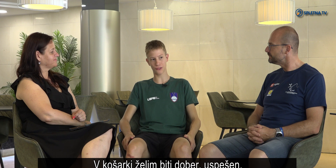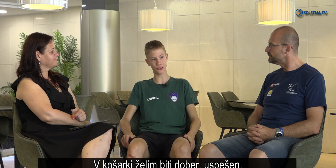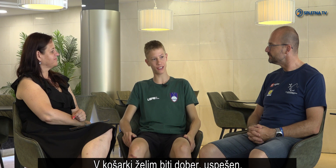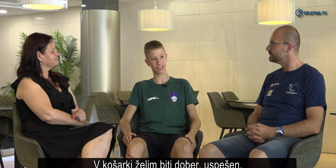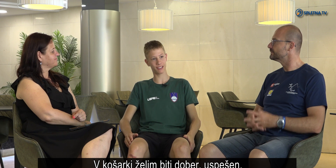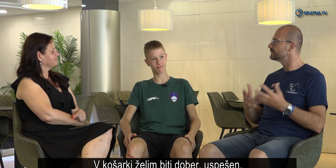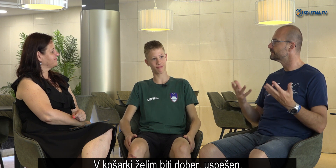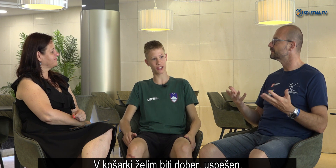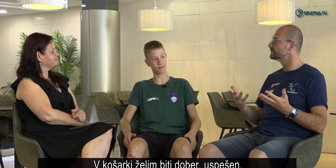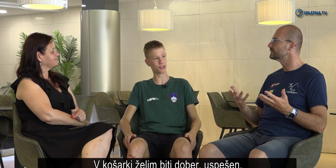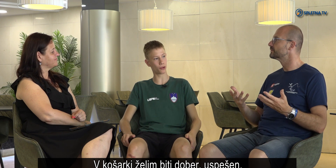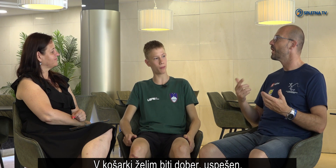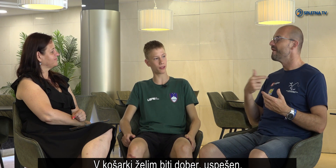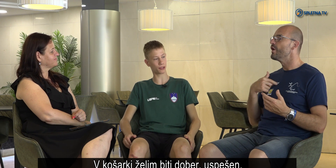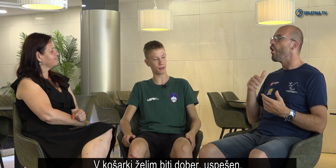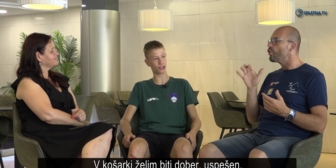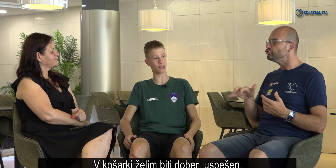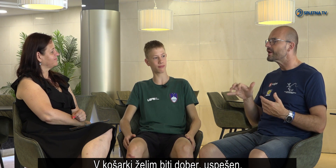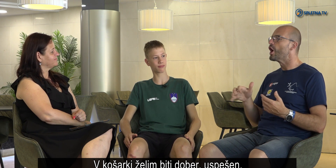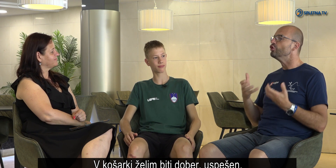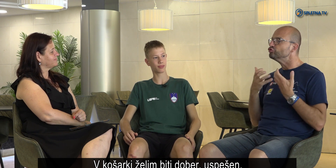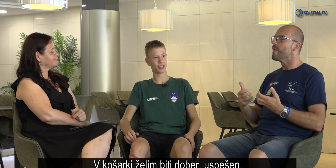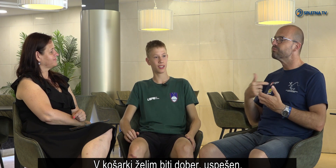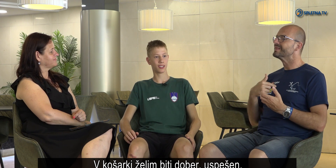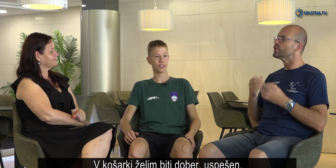Pač v košarki želim biti dober, uspešen.